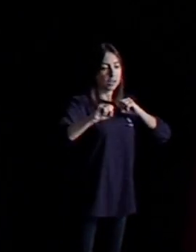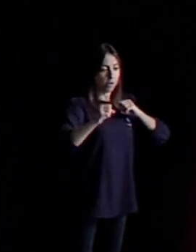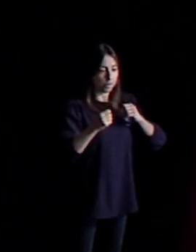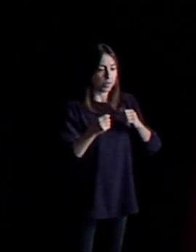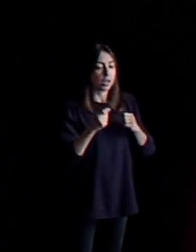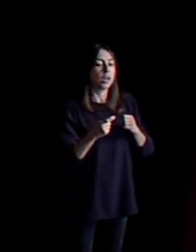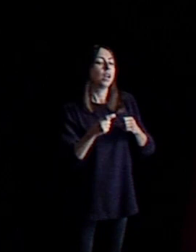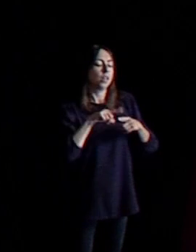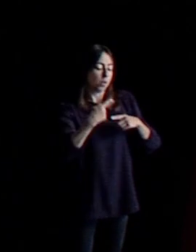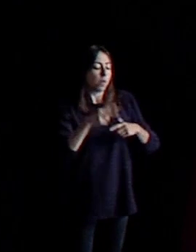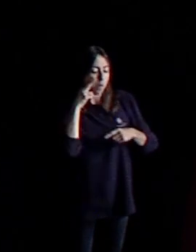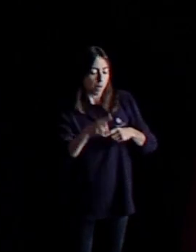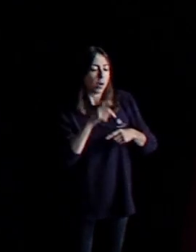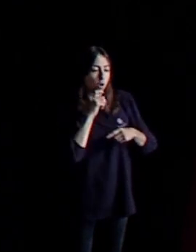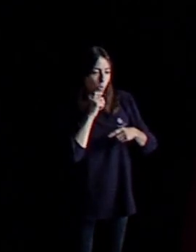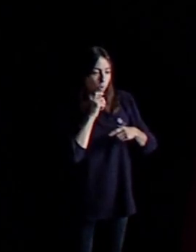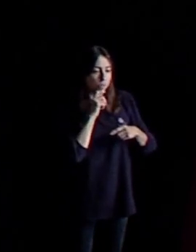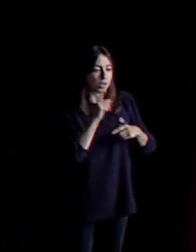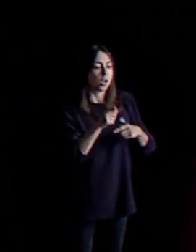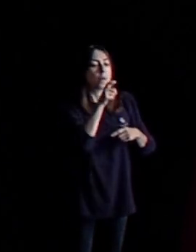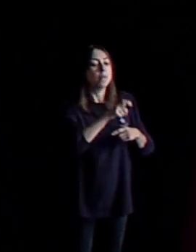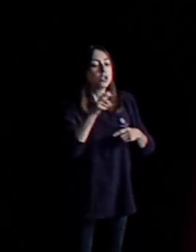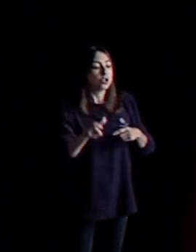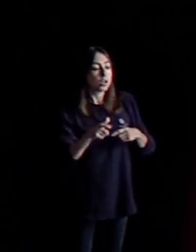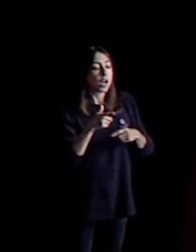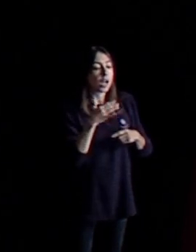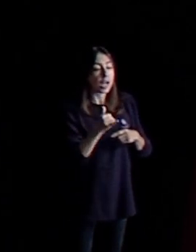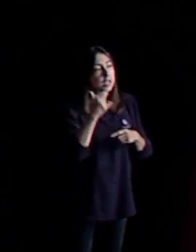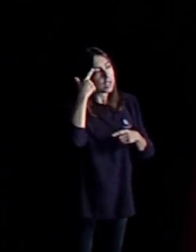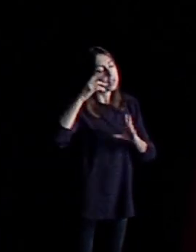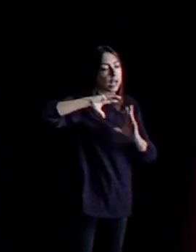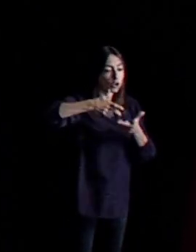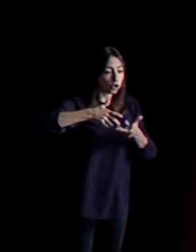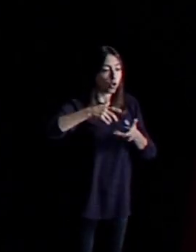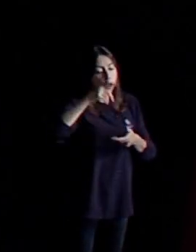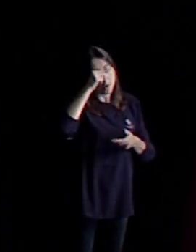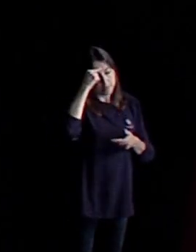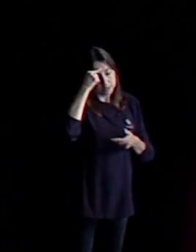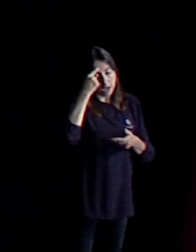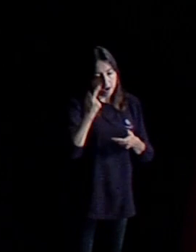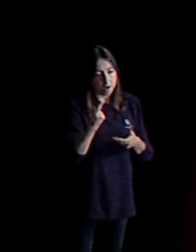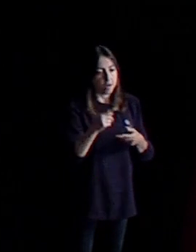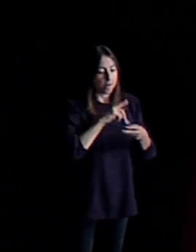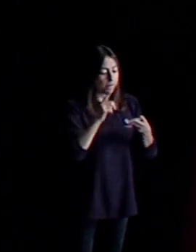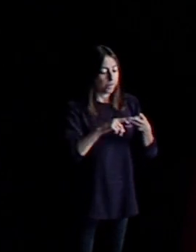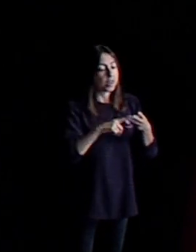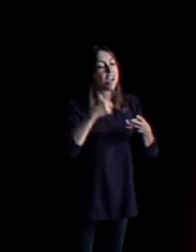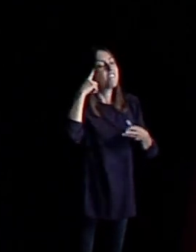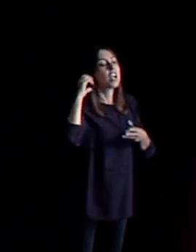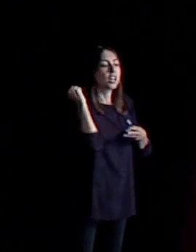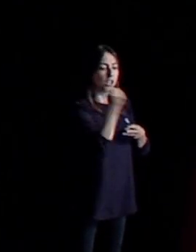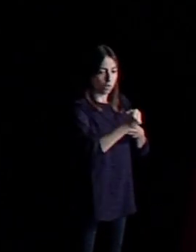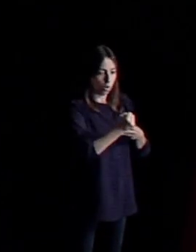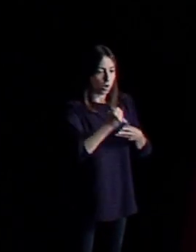llama misión, que ahora lo veremos, que son personas que tienen algún tipo de trastorno mental, quiero decir, y los vengativos, que son los que